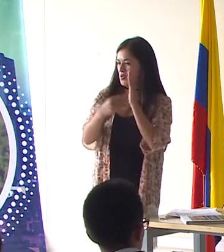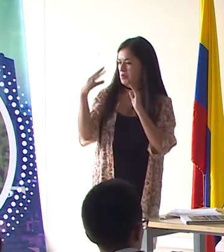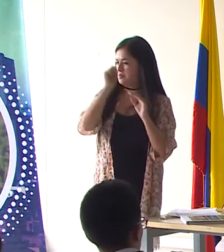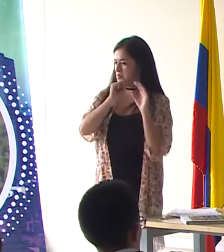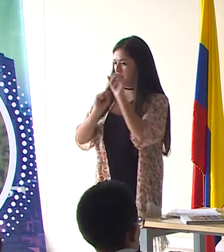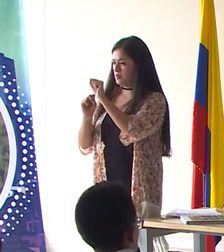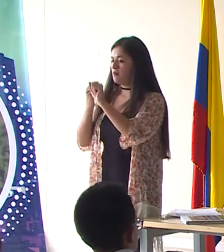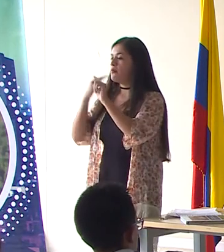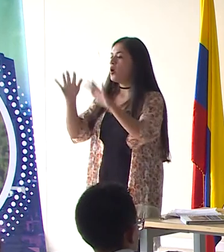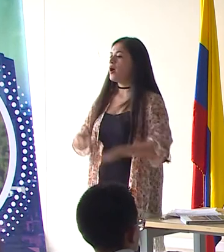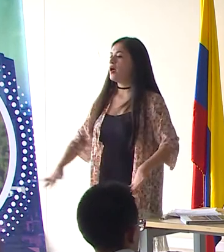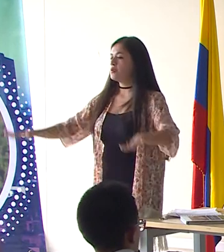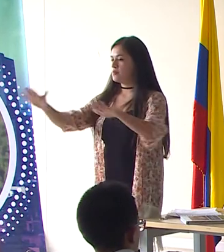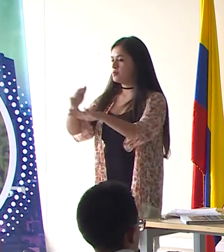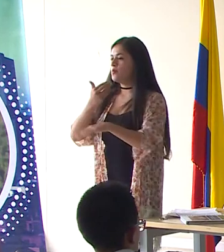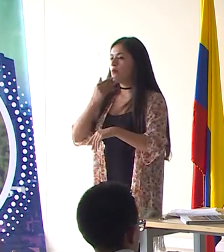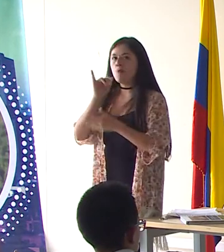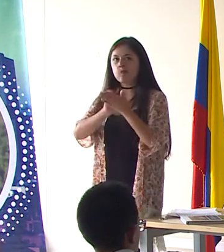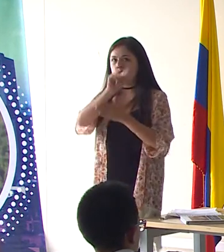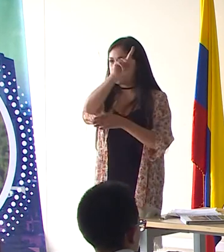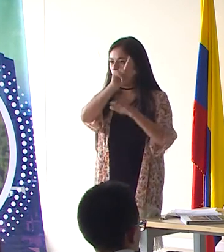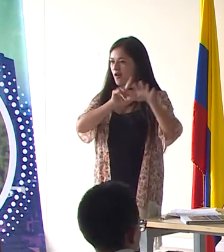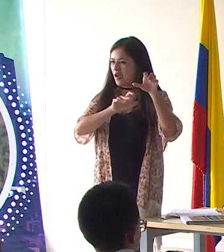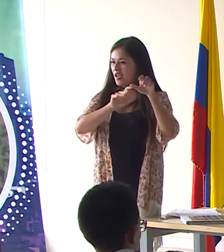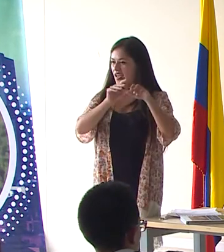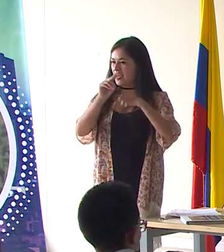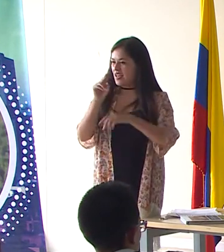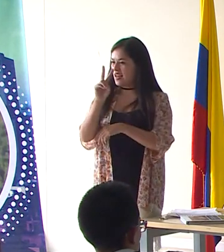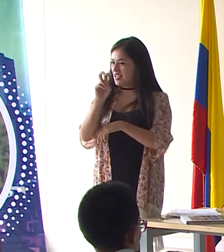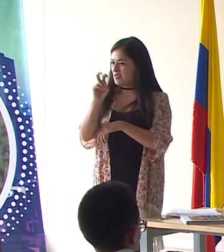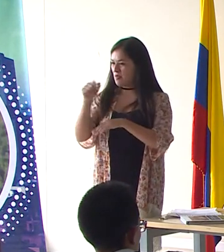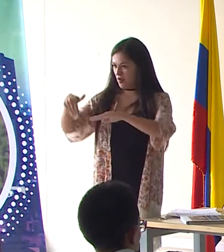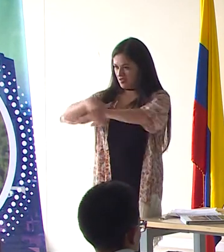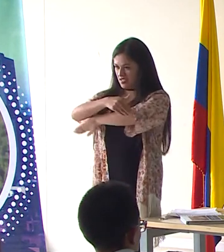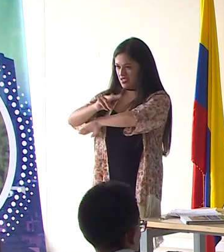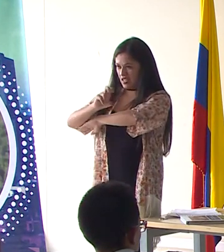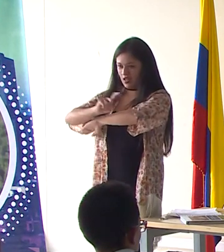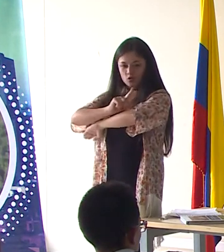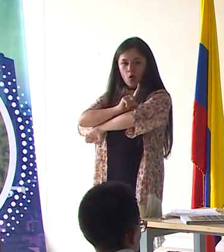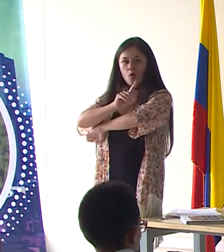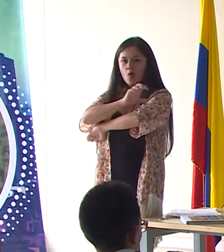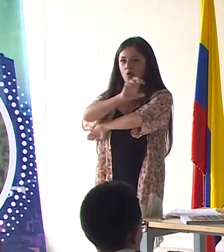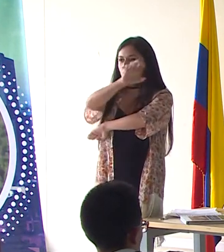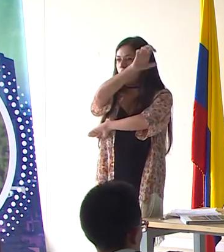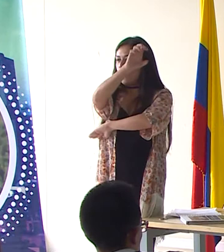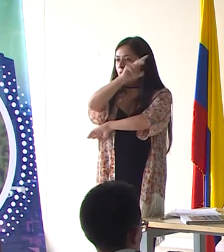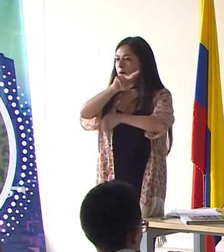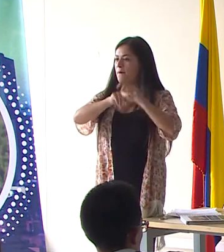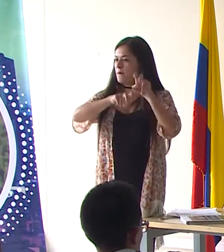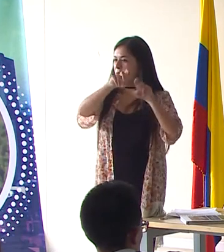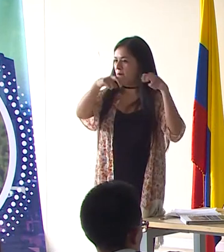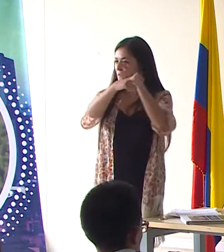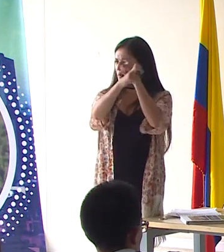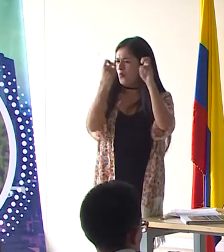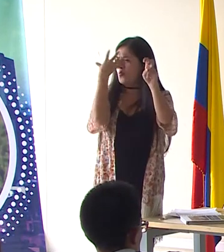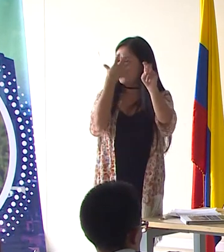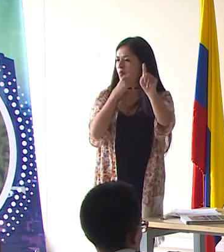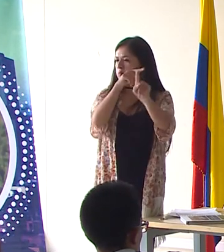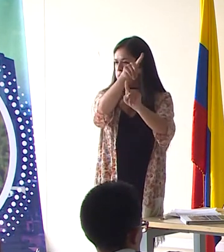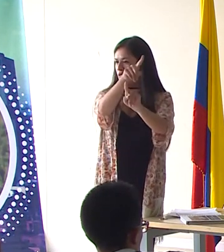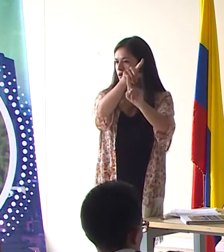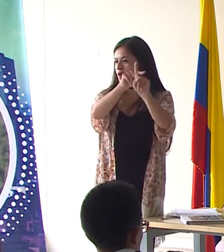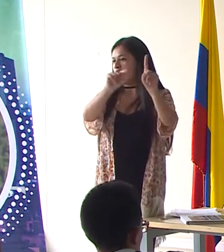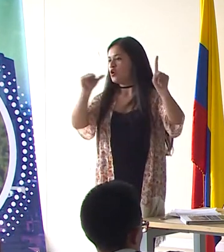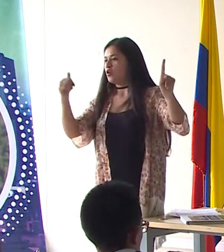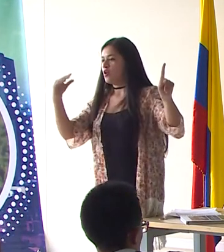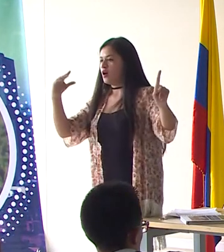solo miren la quebrada la vieja la hermosa quebrada la vieja y su parque de bolsillo anexo mientras la